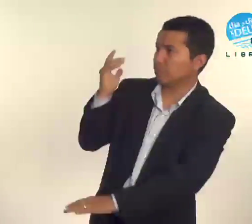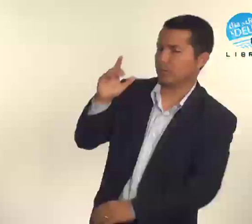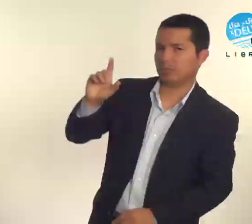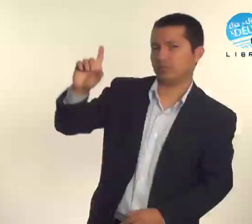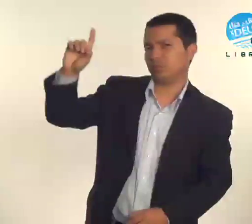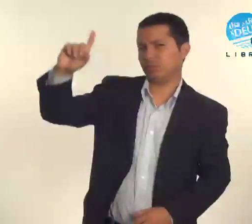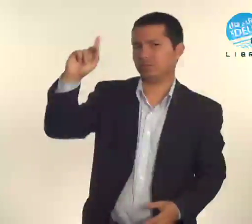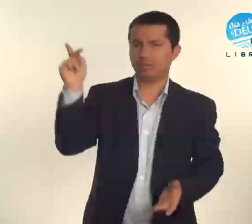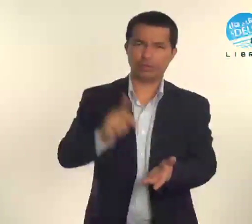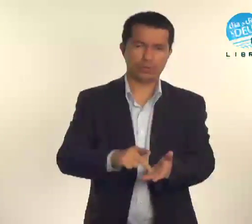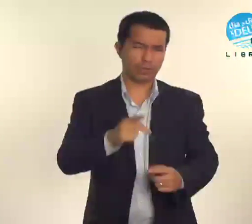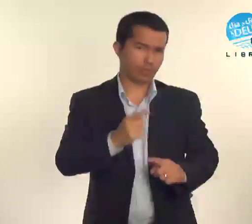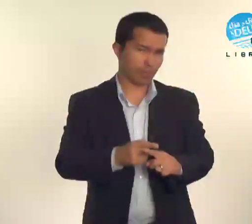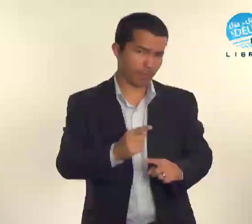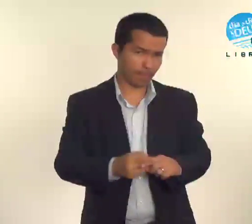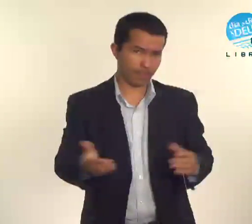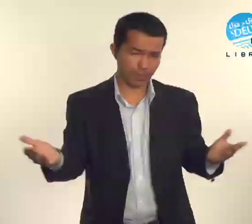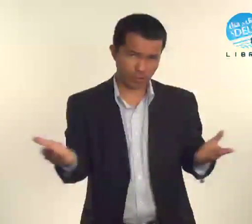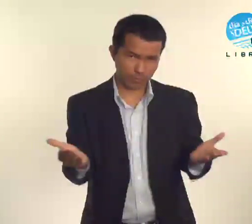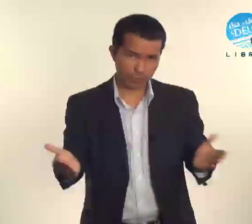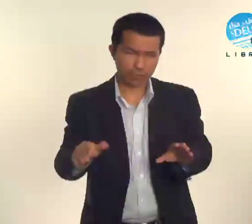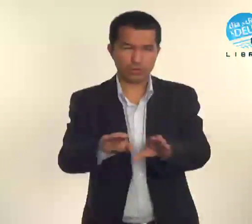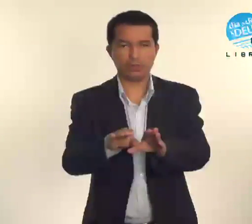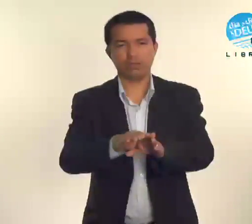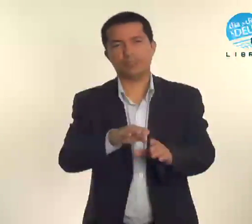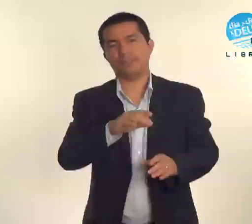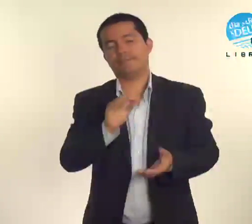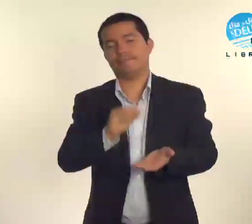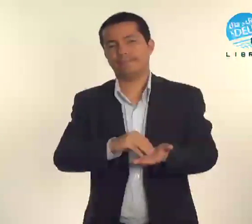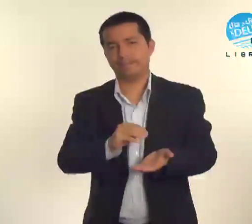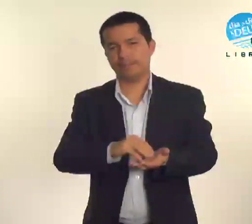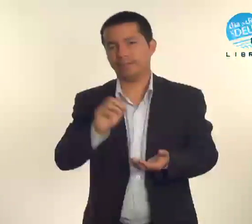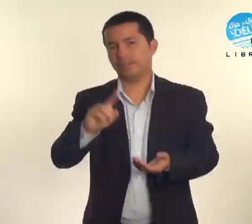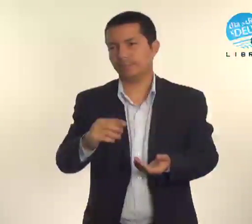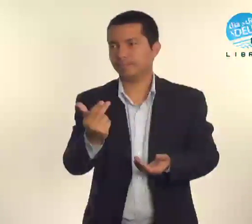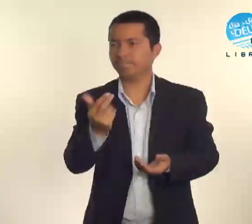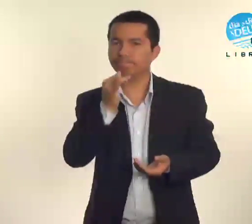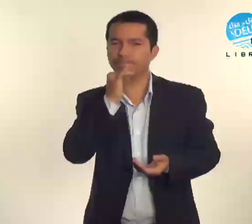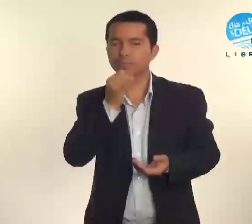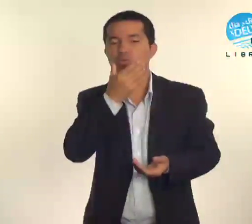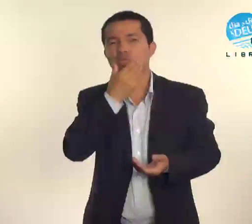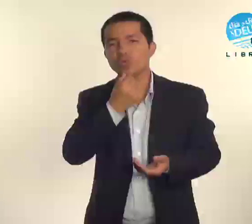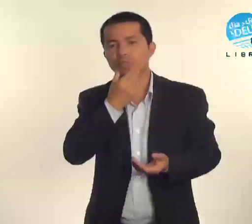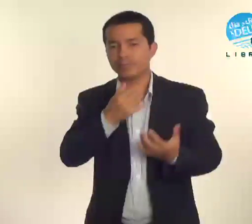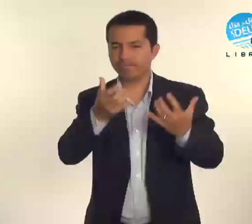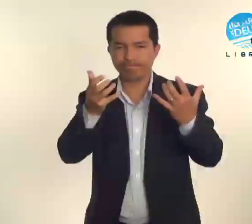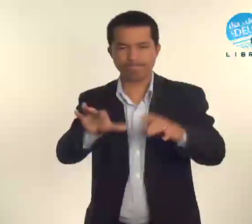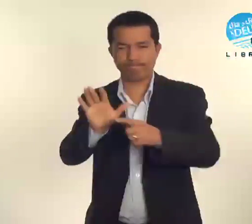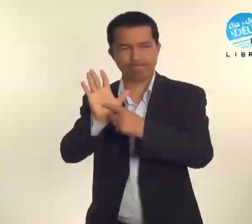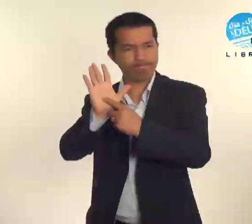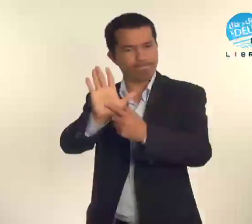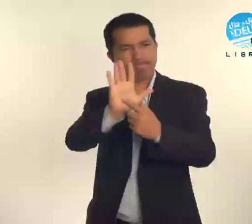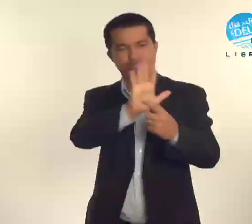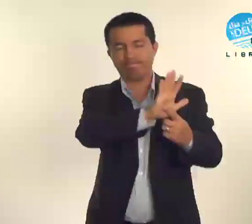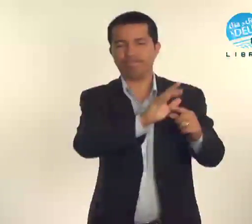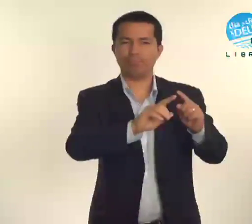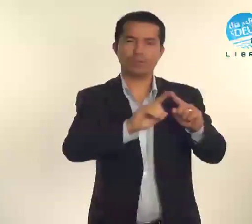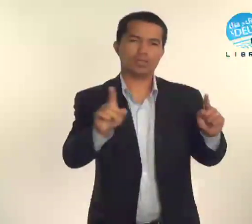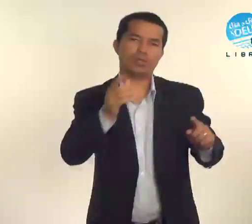desse propósito de Deus, que ao invés de ser instrumento de Deus, ele passou a ser